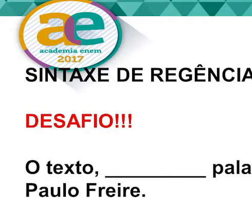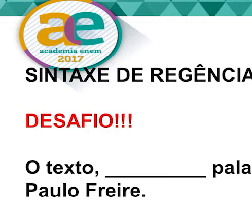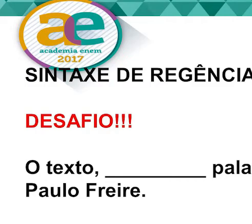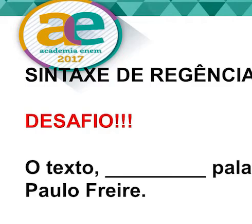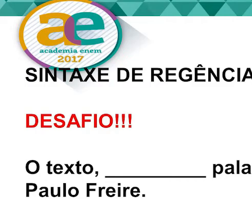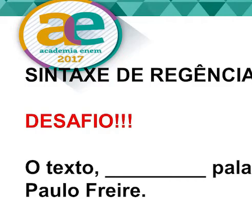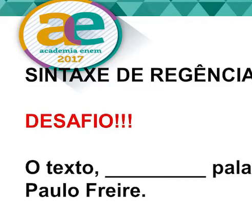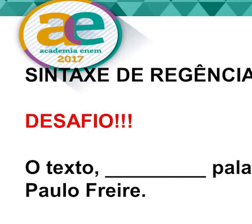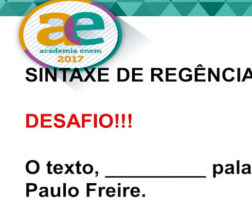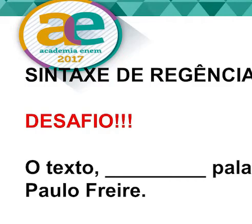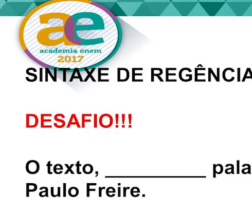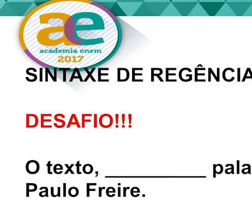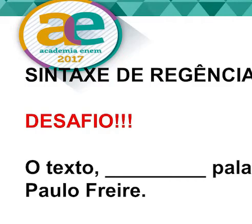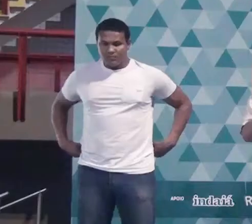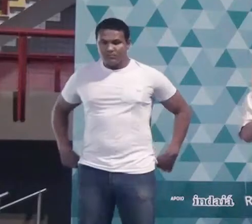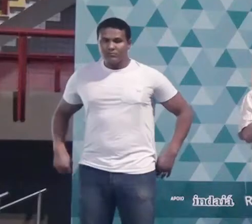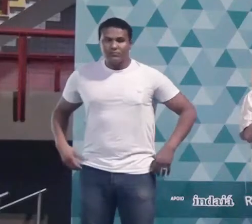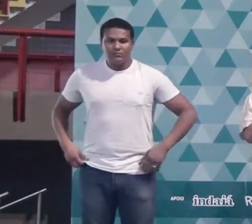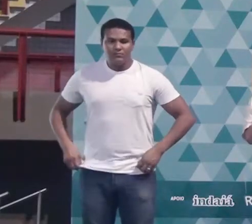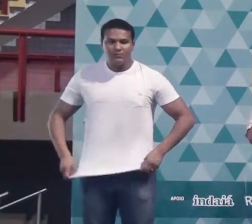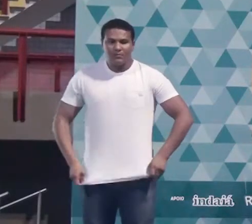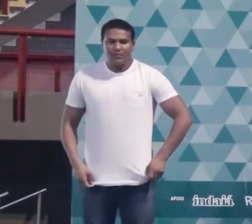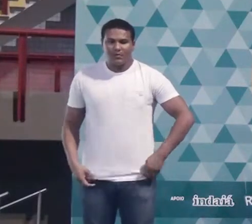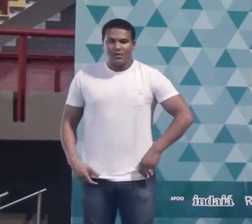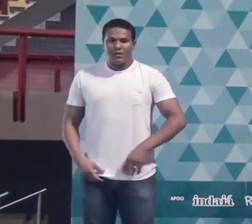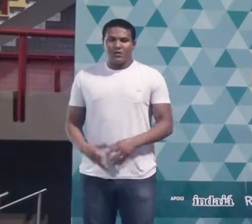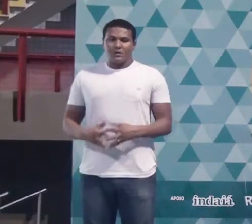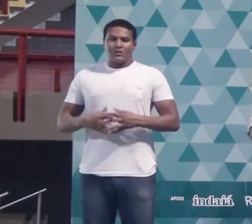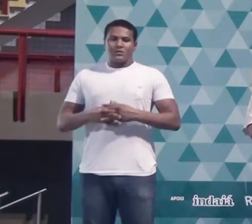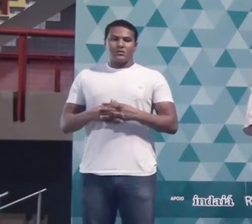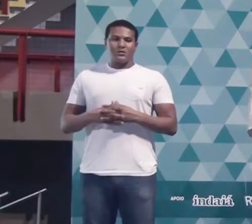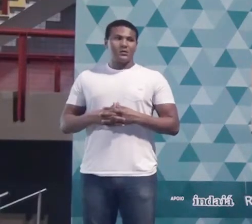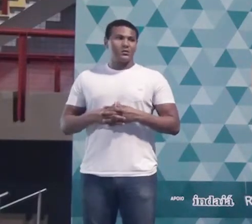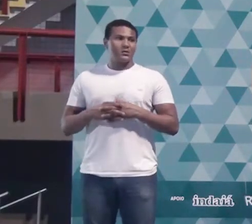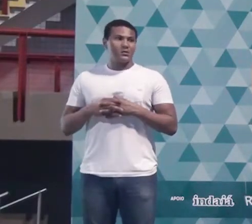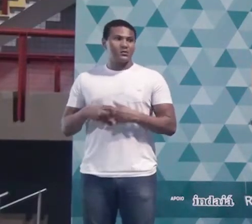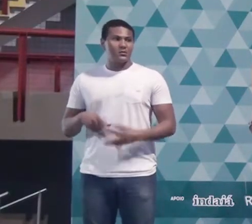Vamos fazer aqui uma pesquisa de opinião pública axilar. Não olhe no material agora,